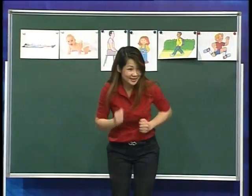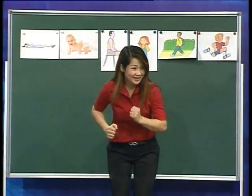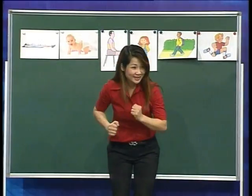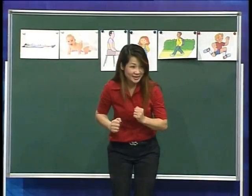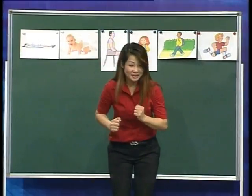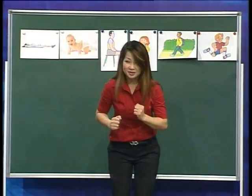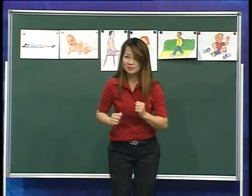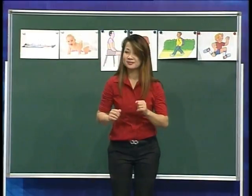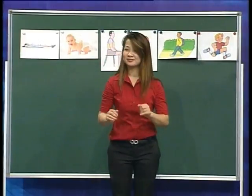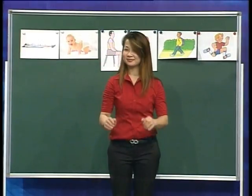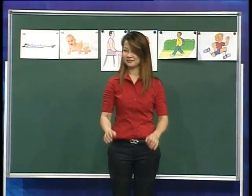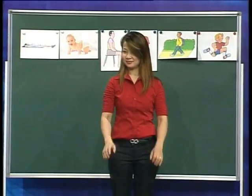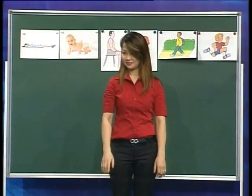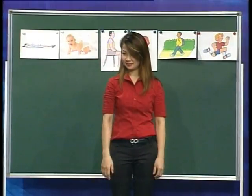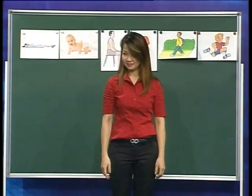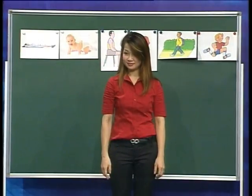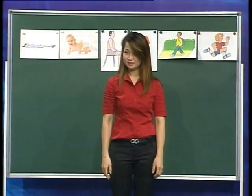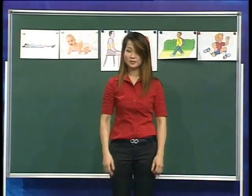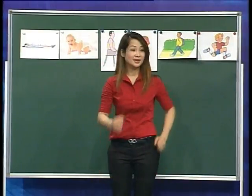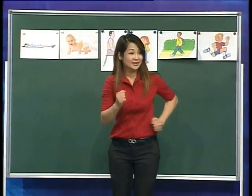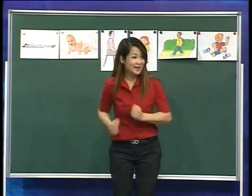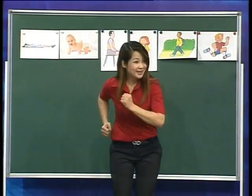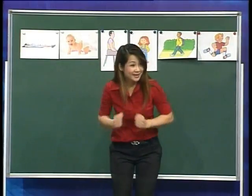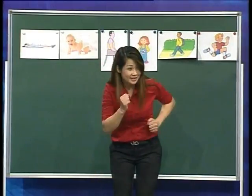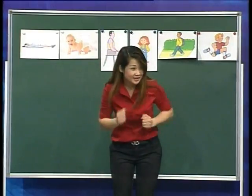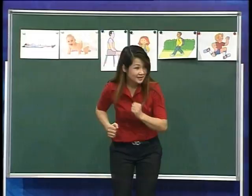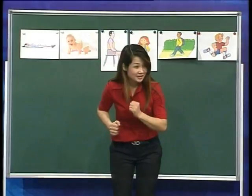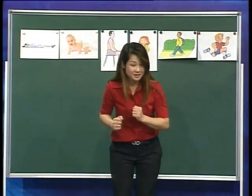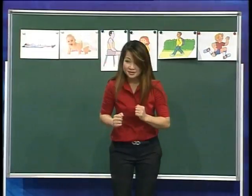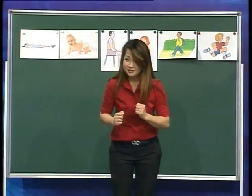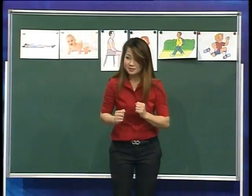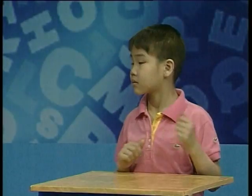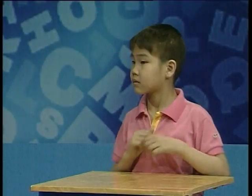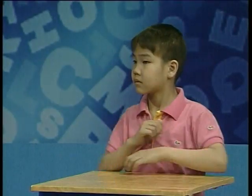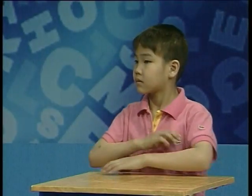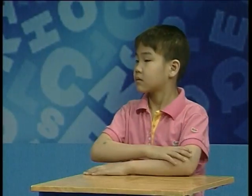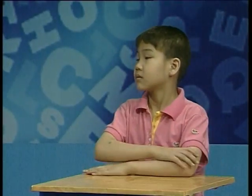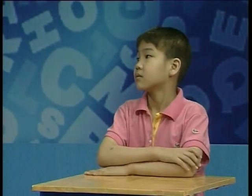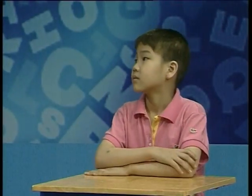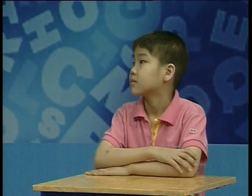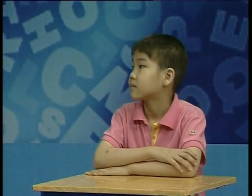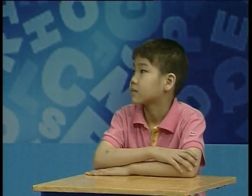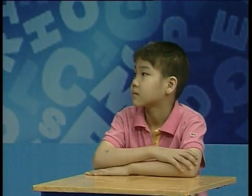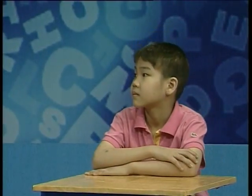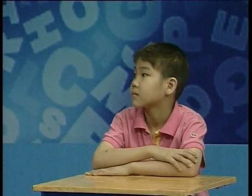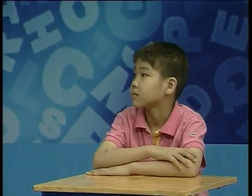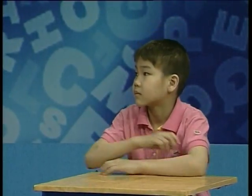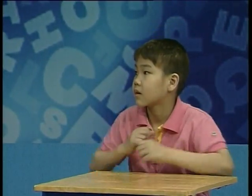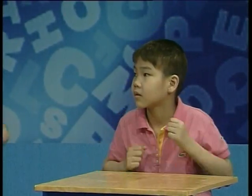Chúng ta hãy cùng học ký hiệu chạy nhé Động tác một Hai tay nắm lòng bàn tay hướng vào nhau Hai tay để xa le Động tác hai Di